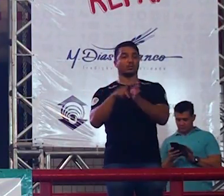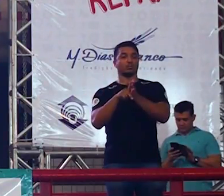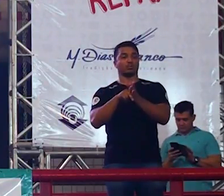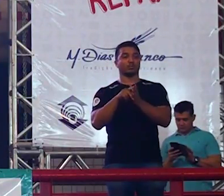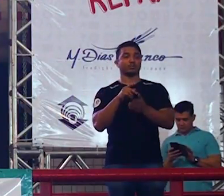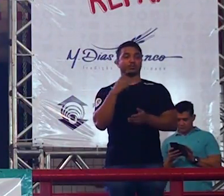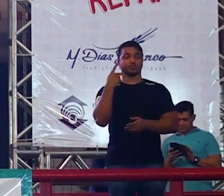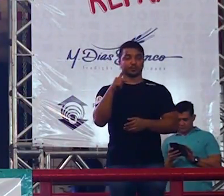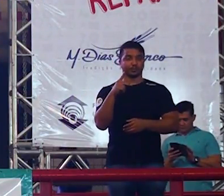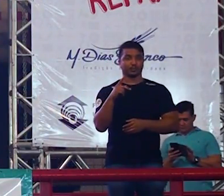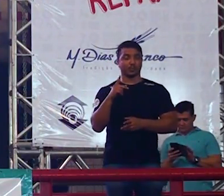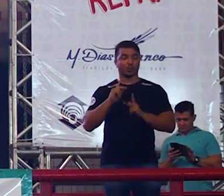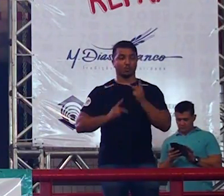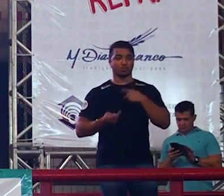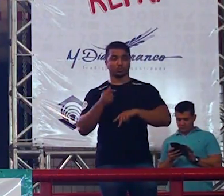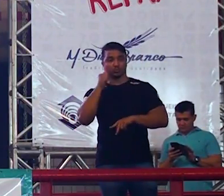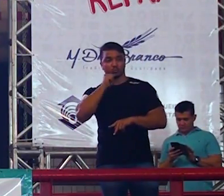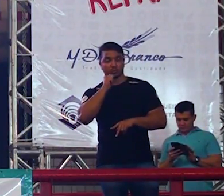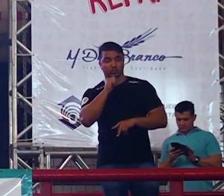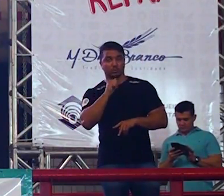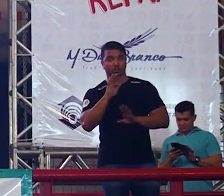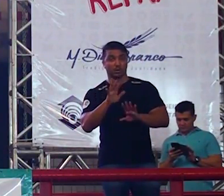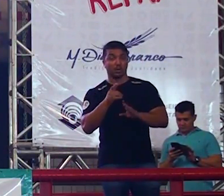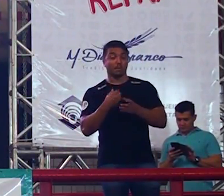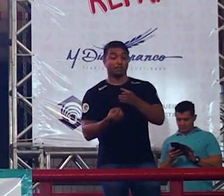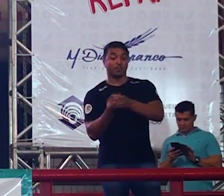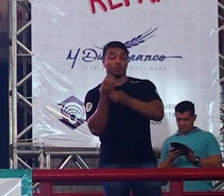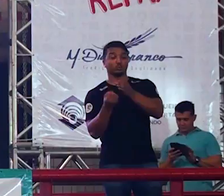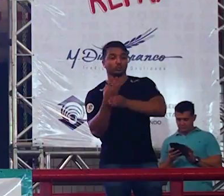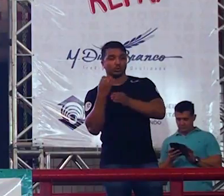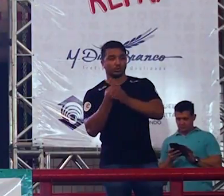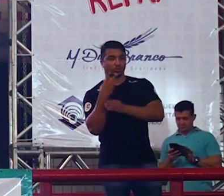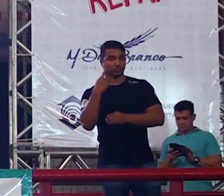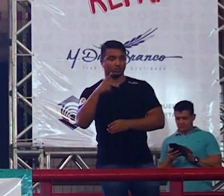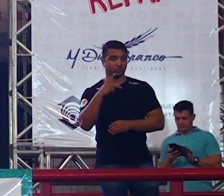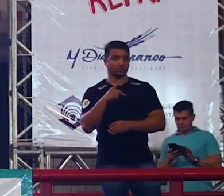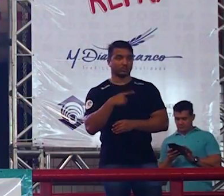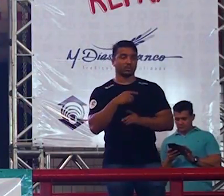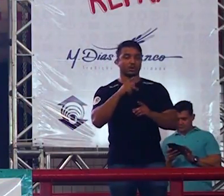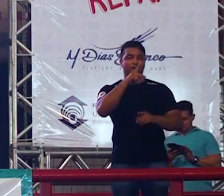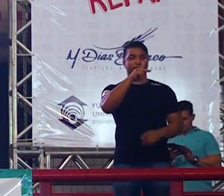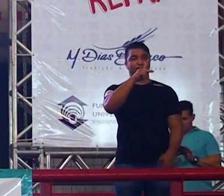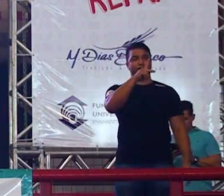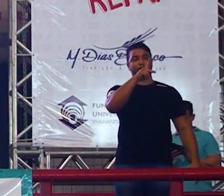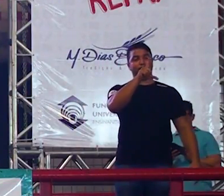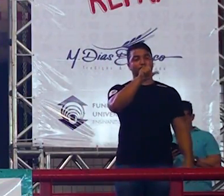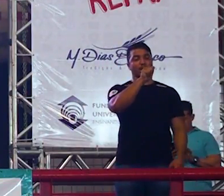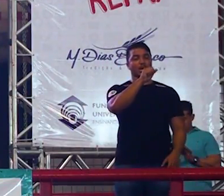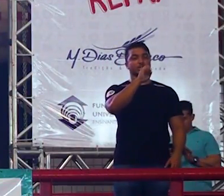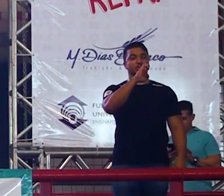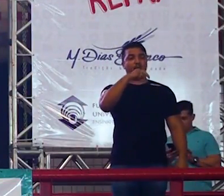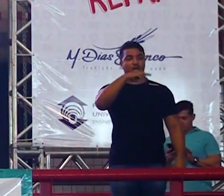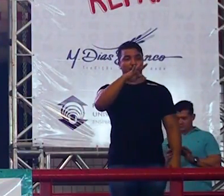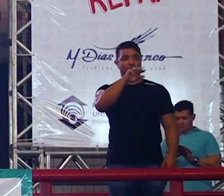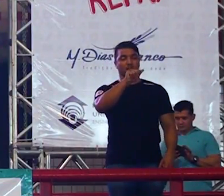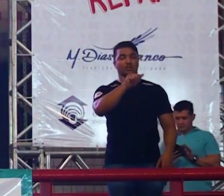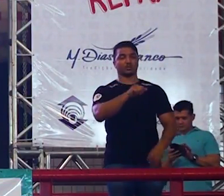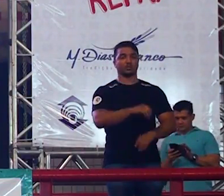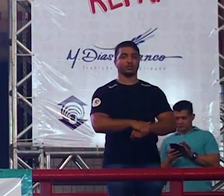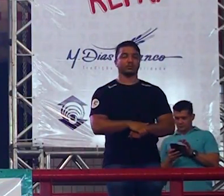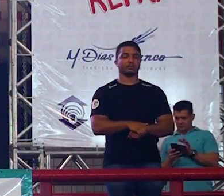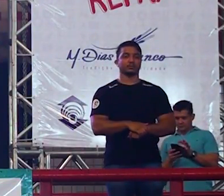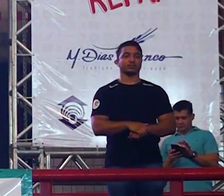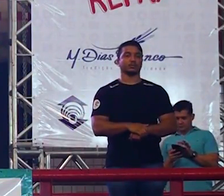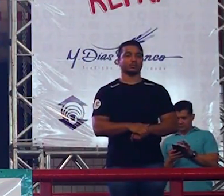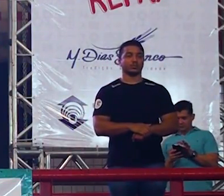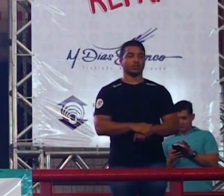gonadotropina coriônica, ou ele é estimulado, aliás, ele é produzido pela placenta. Muito bem.